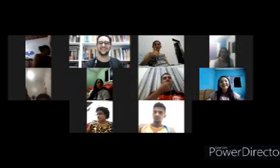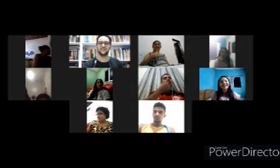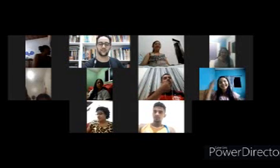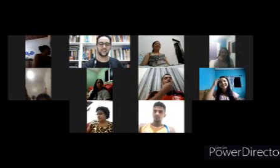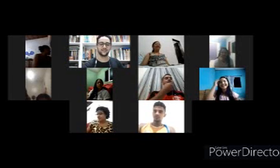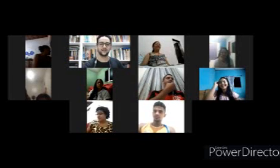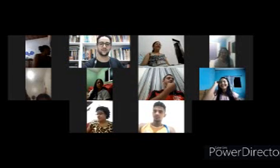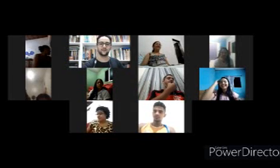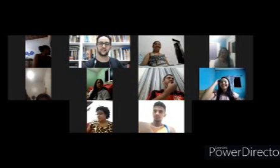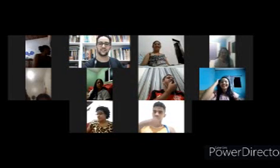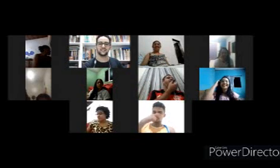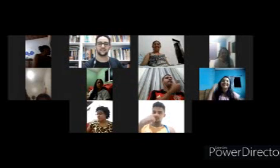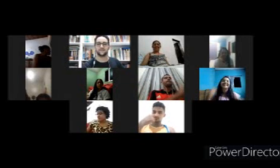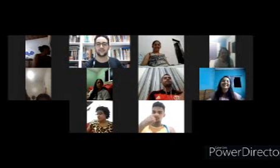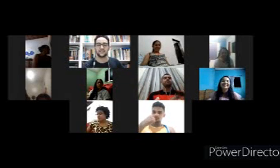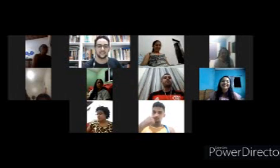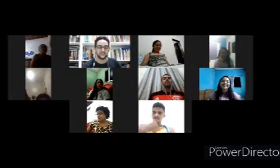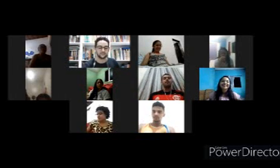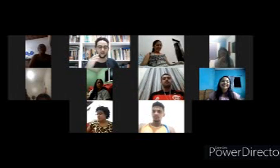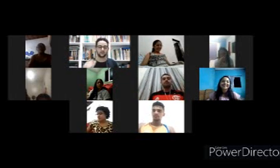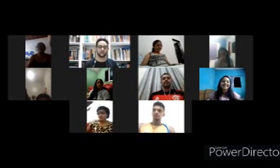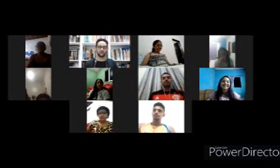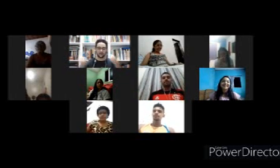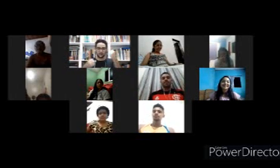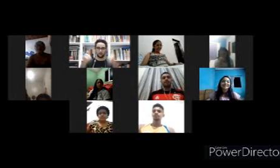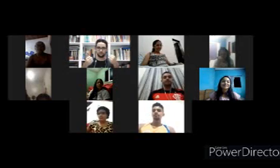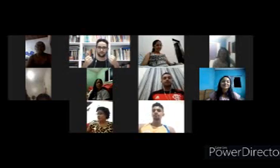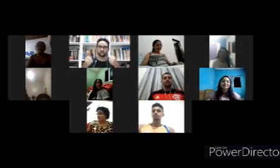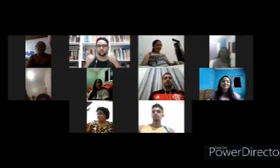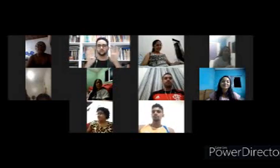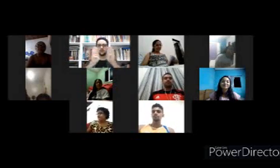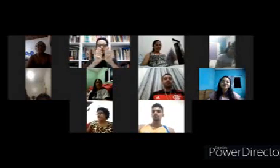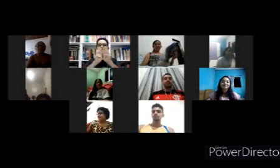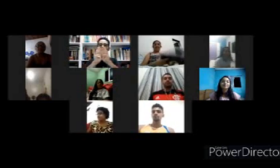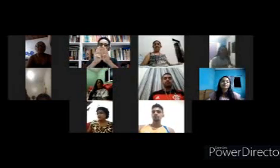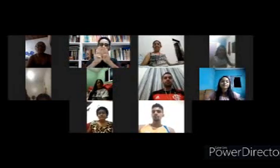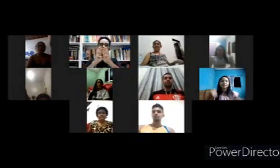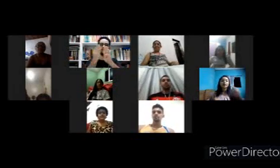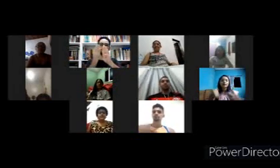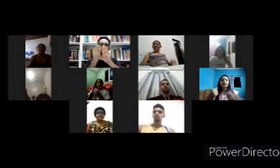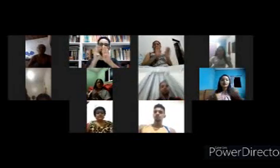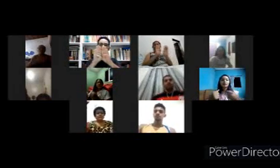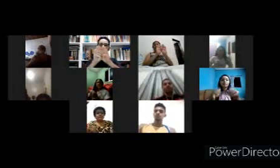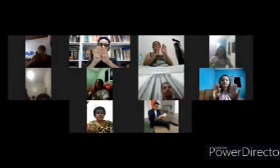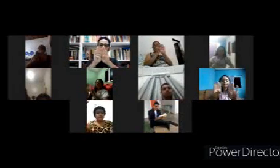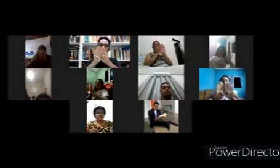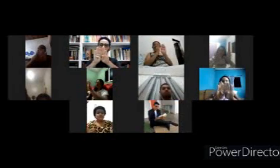Eu vou trazer um dia para vocês. Sim, então continuando. Carro, porta, vira